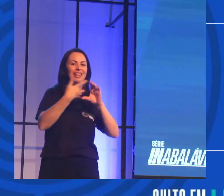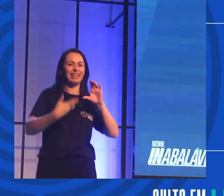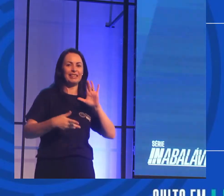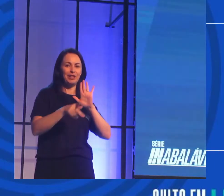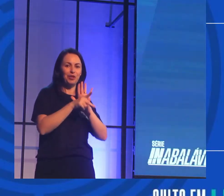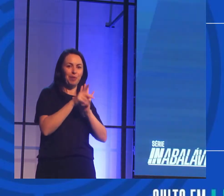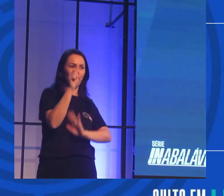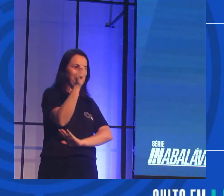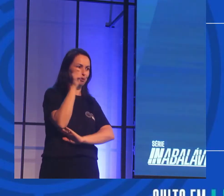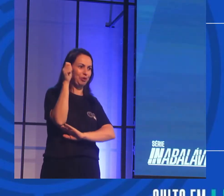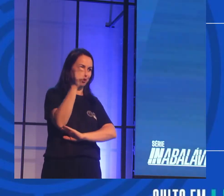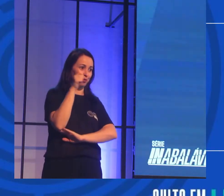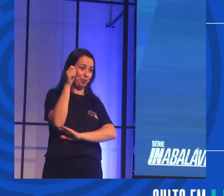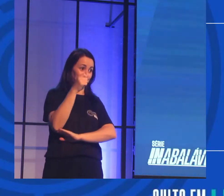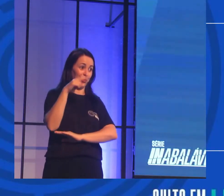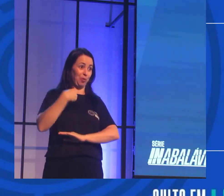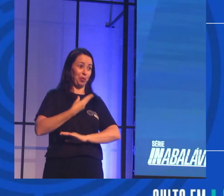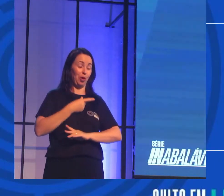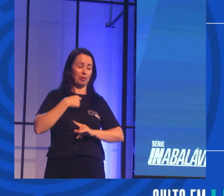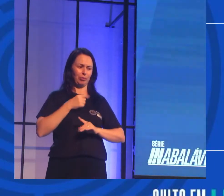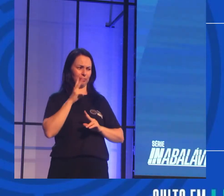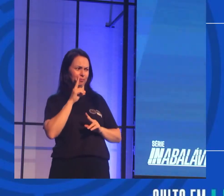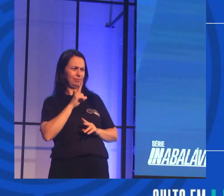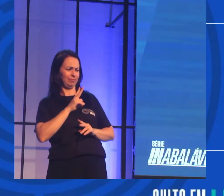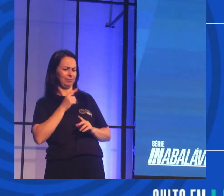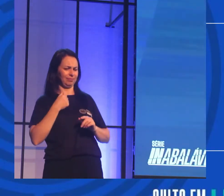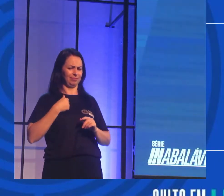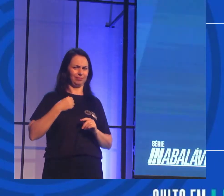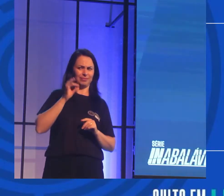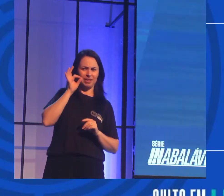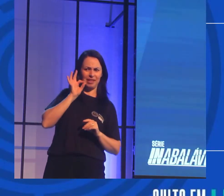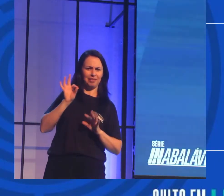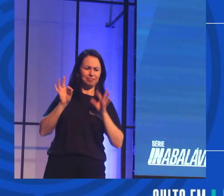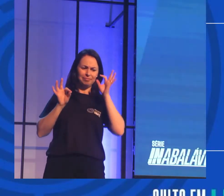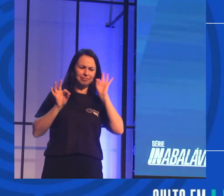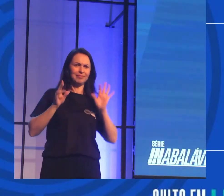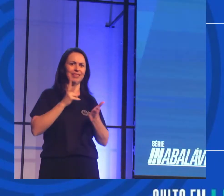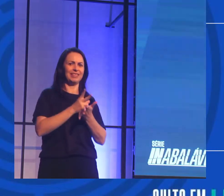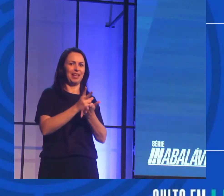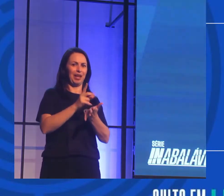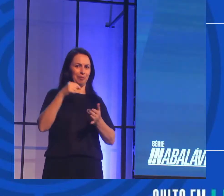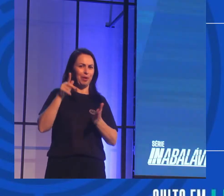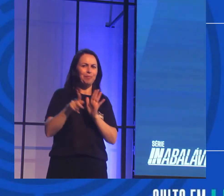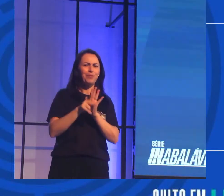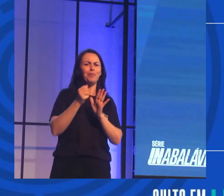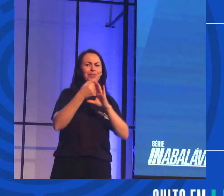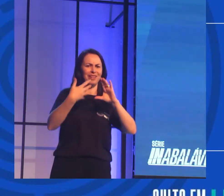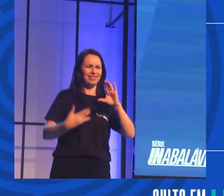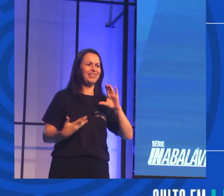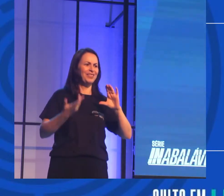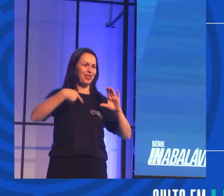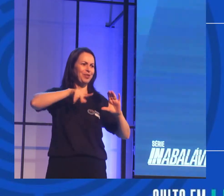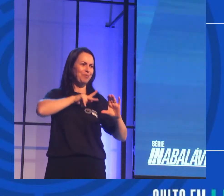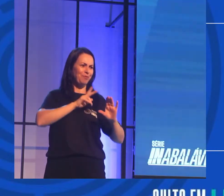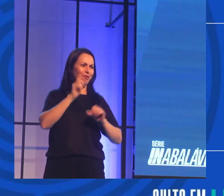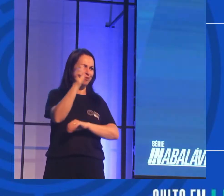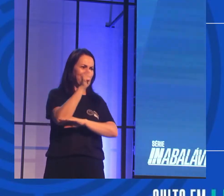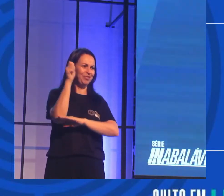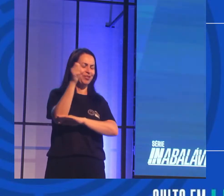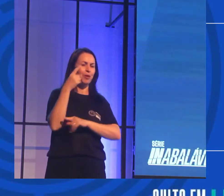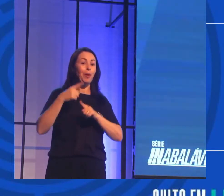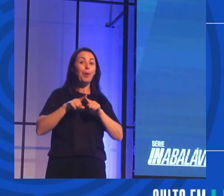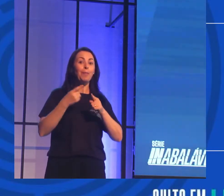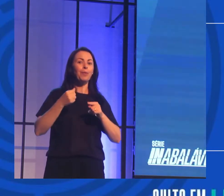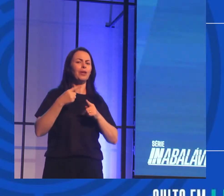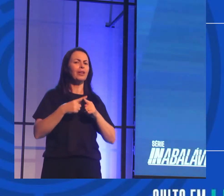É nosso aqui do sul muito isso. Eu me lembrei quando, lá em 2014, quando Deus colocou no meu coração algo